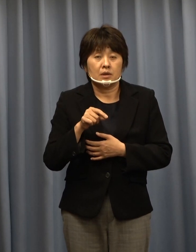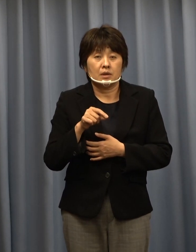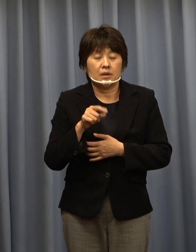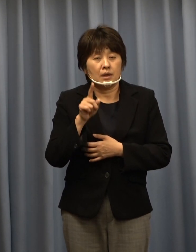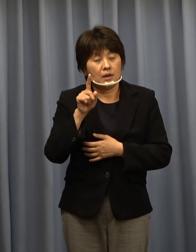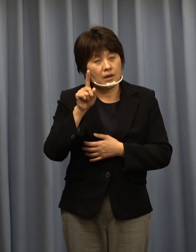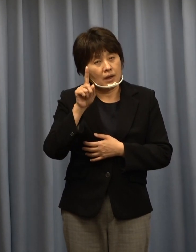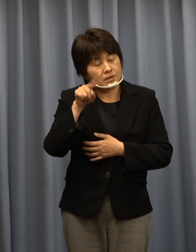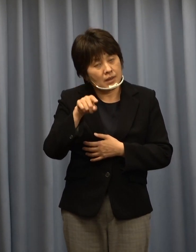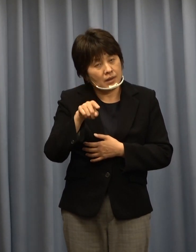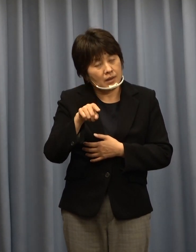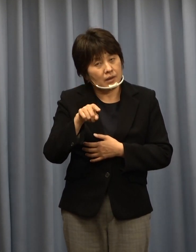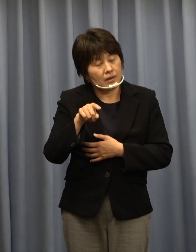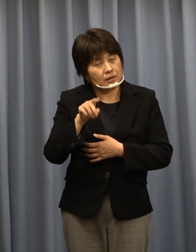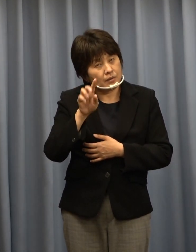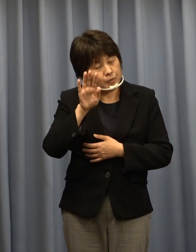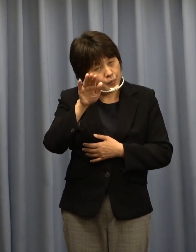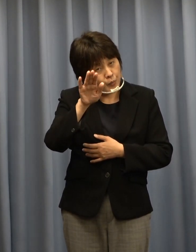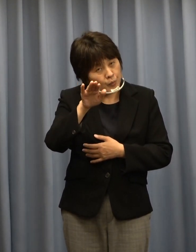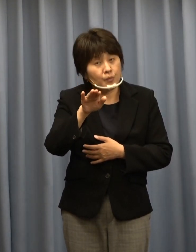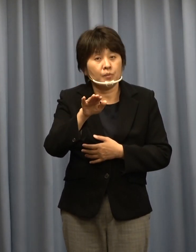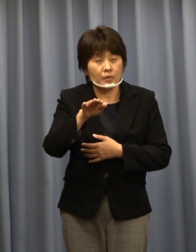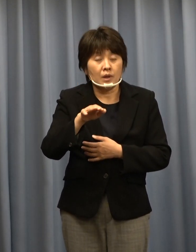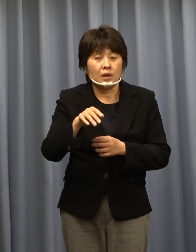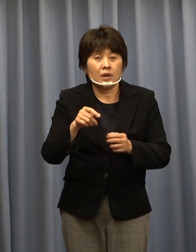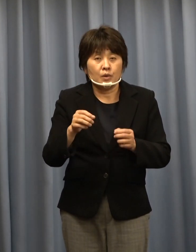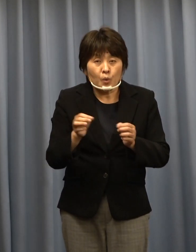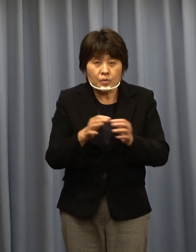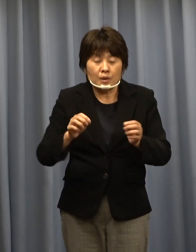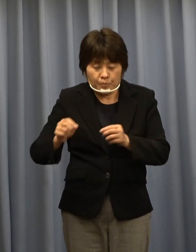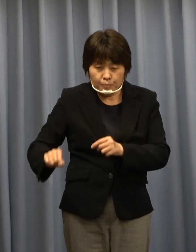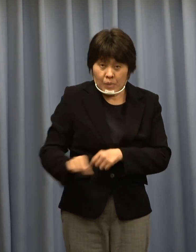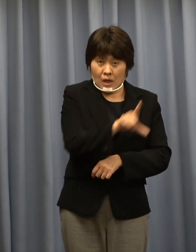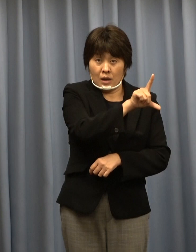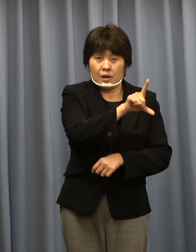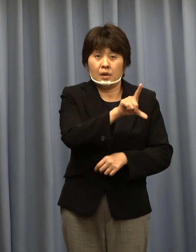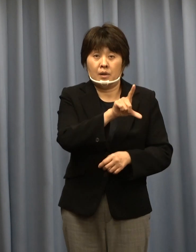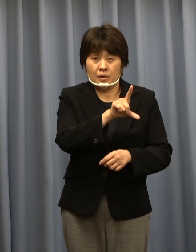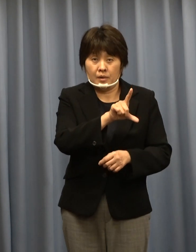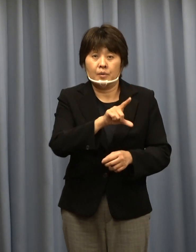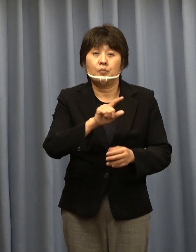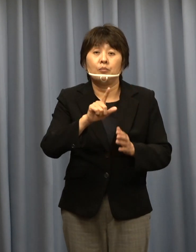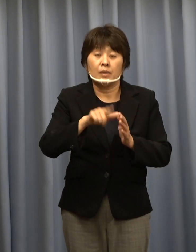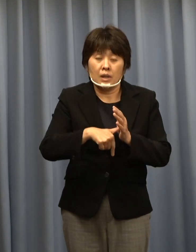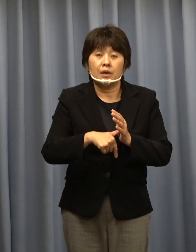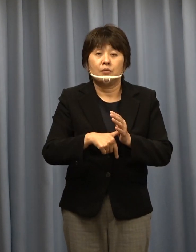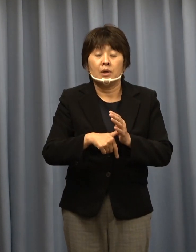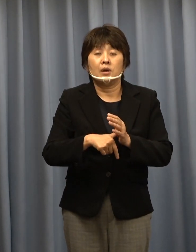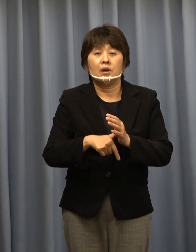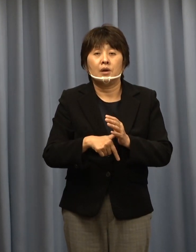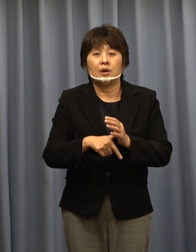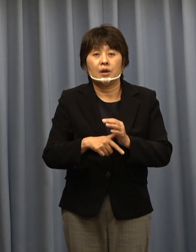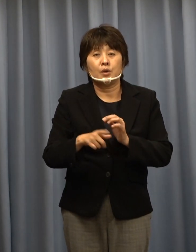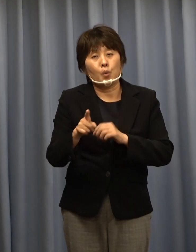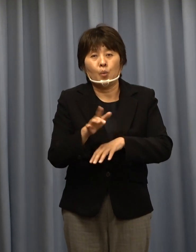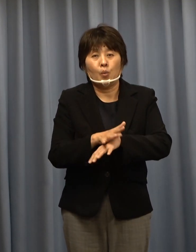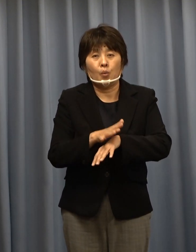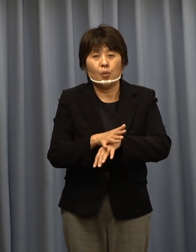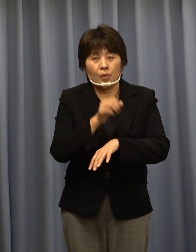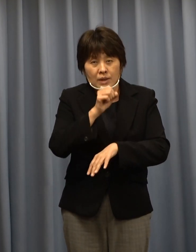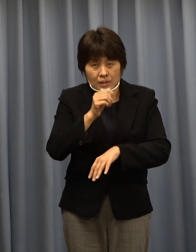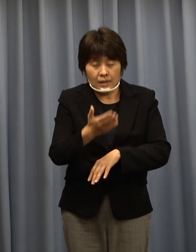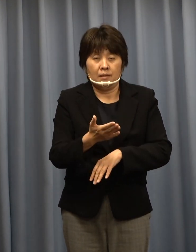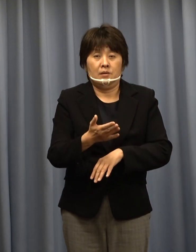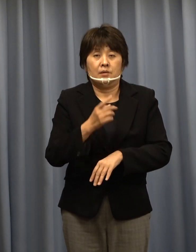明日とは言いませんが、数日のうちに急激に感染が増加したときにはどういうふうにする